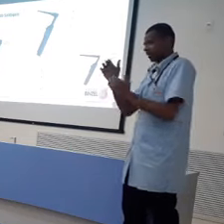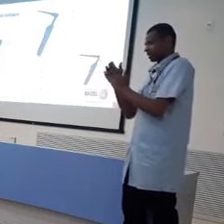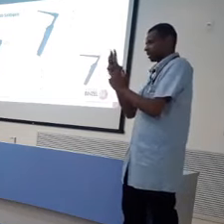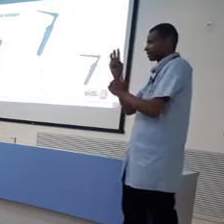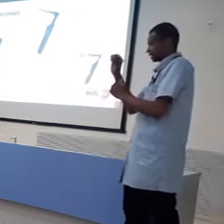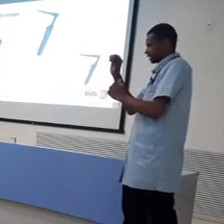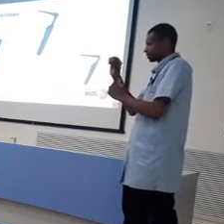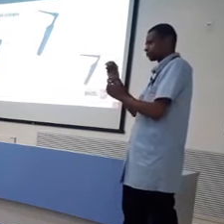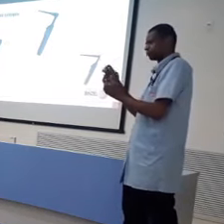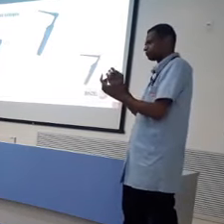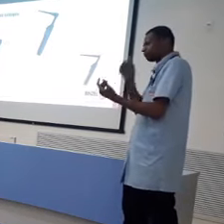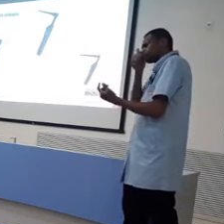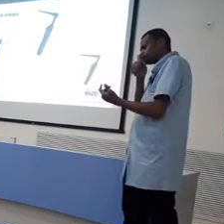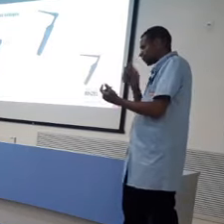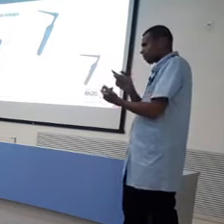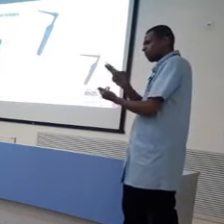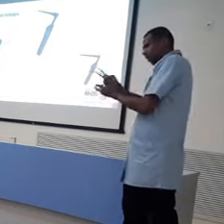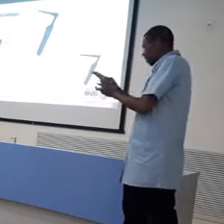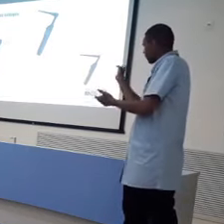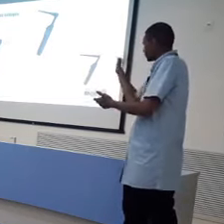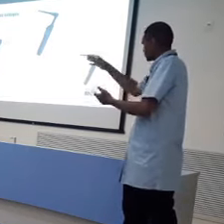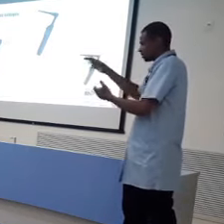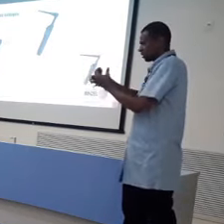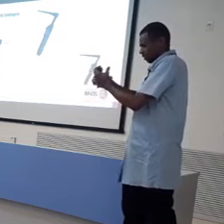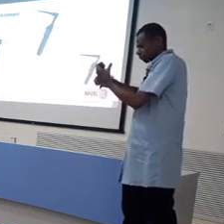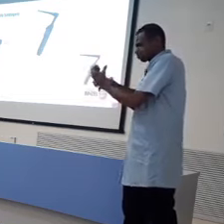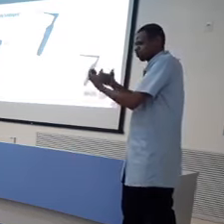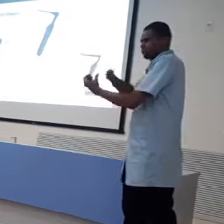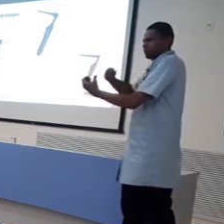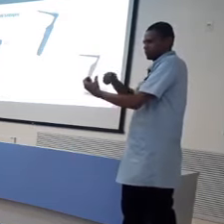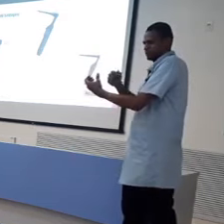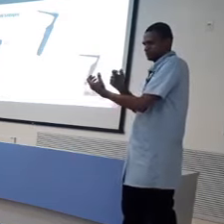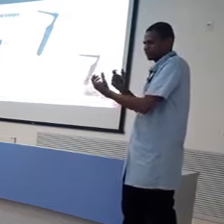muito o que fazer, não vai conseguir trabalhar com aquela tocha pequena. Tá?